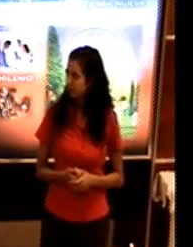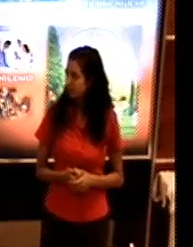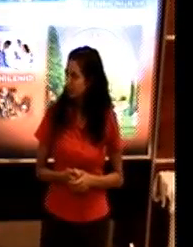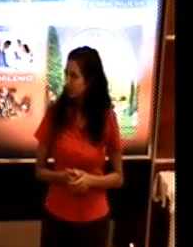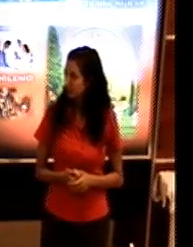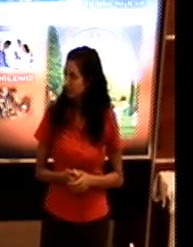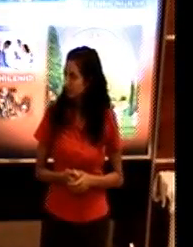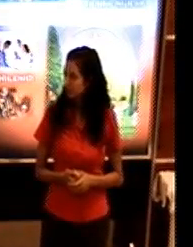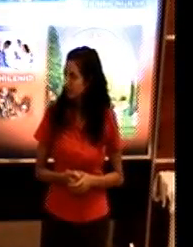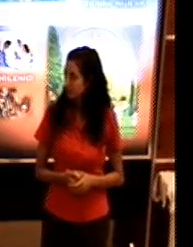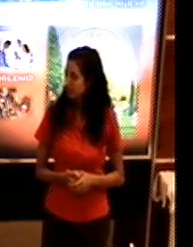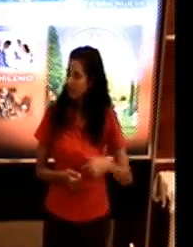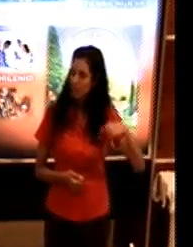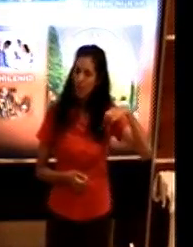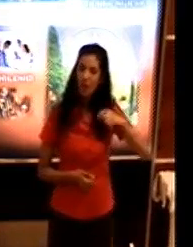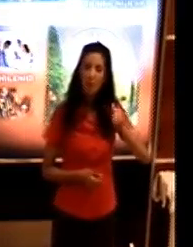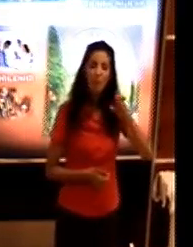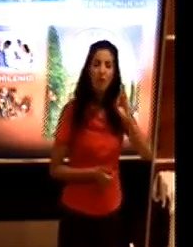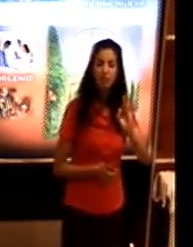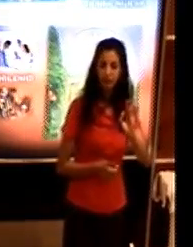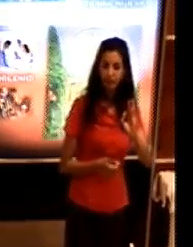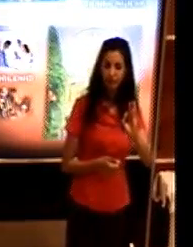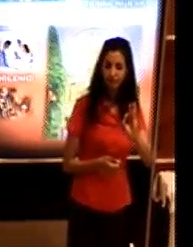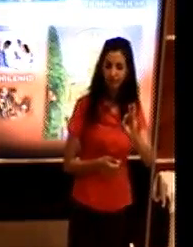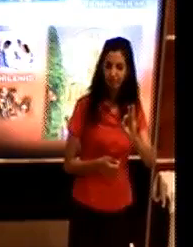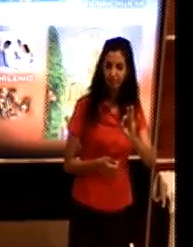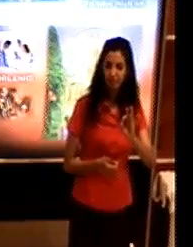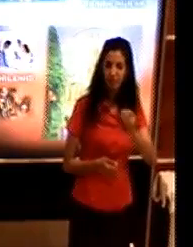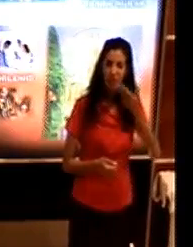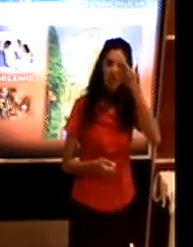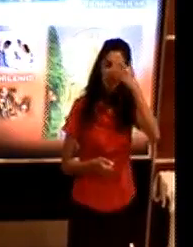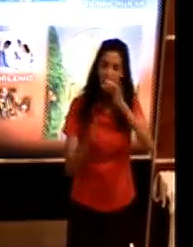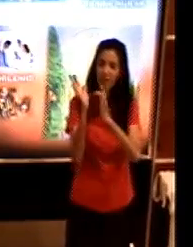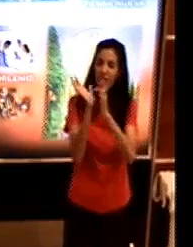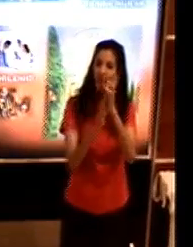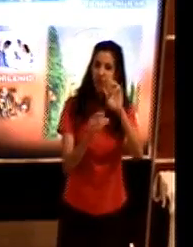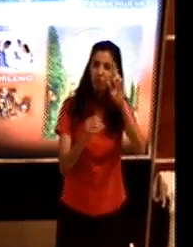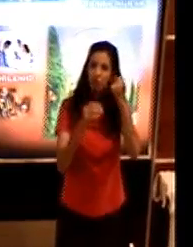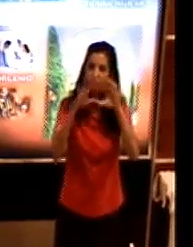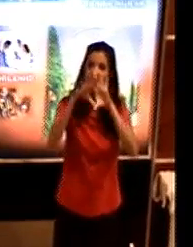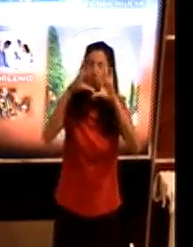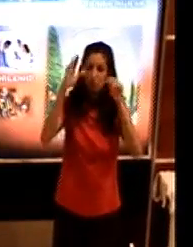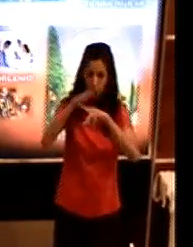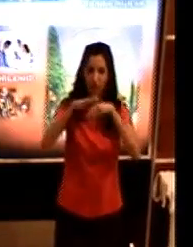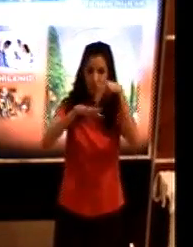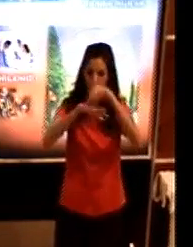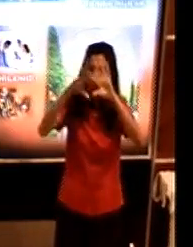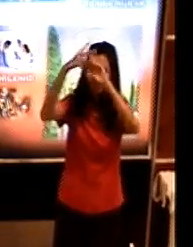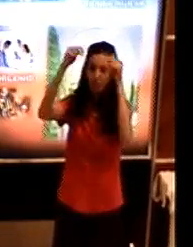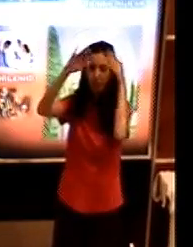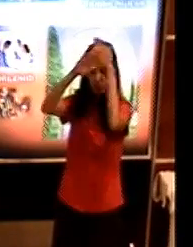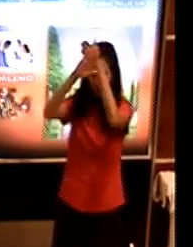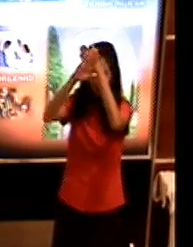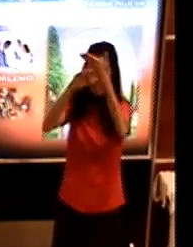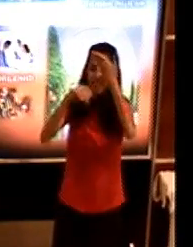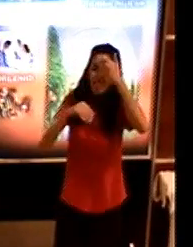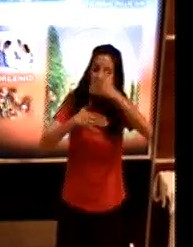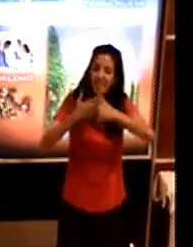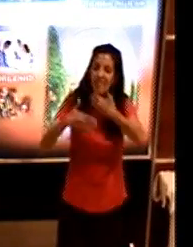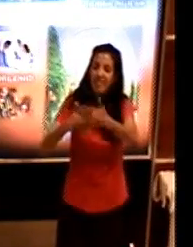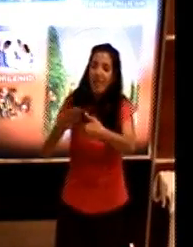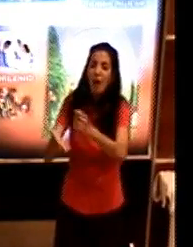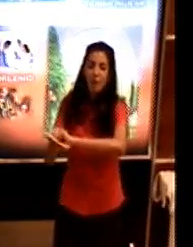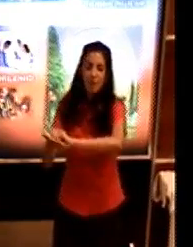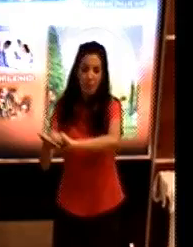El apóstol Pablo, hermanos, escribió muchos días después que Jesús ya estaba en los cielos, mucho tiempo después. Y